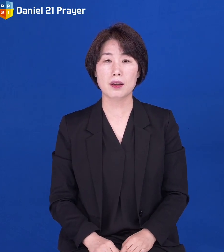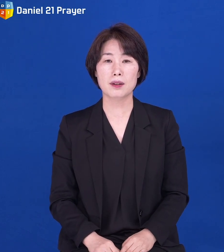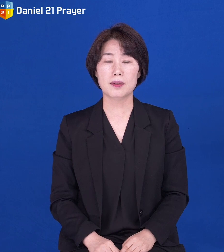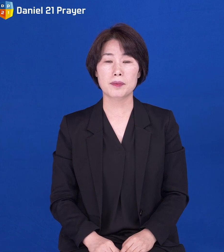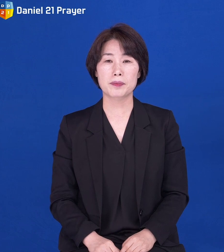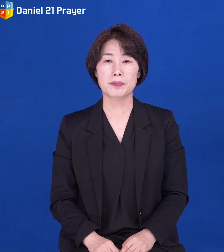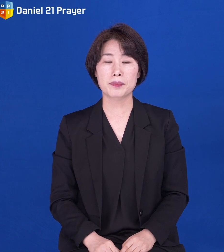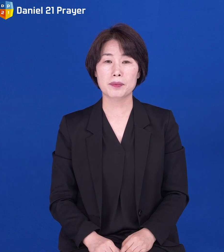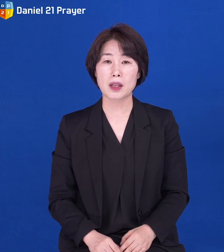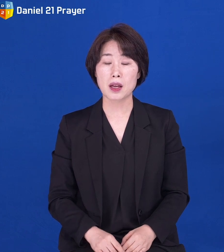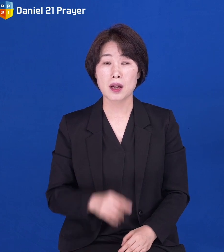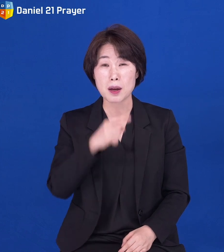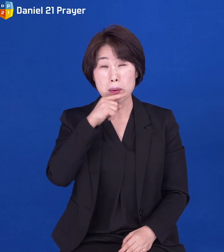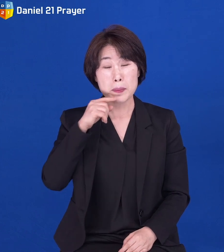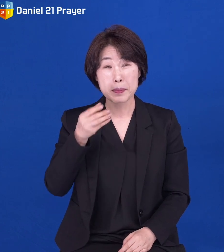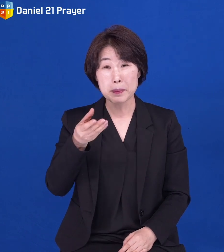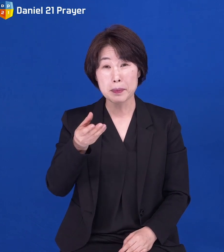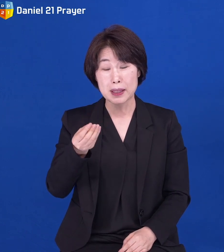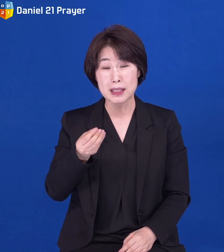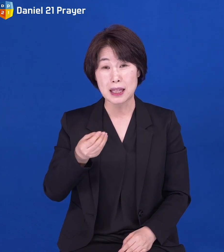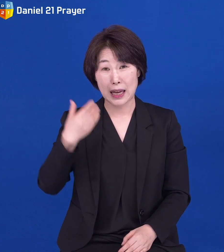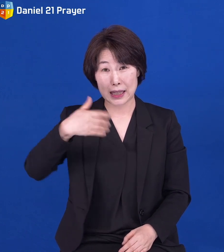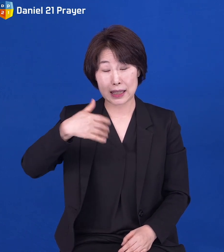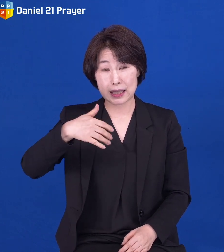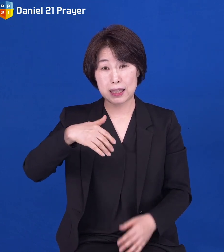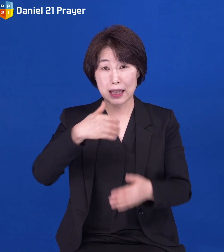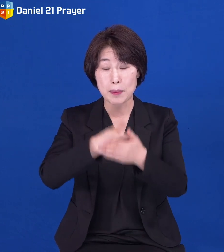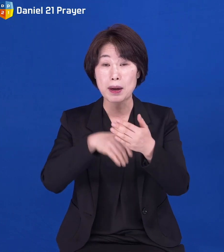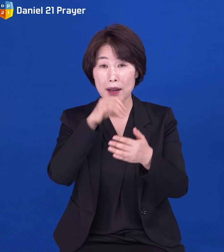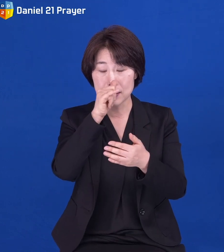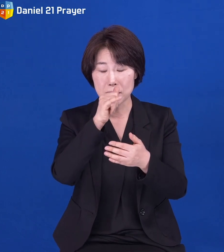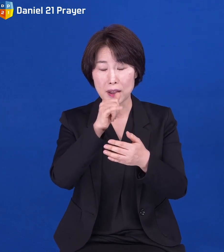그랬잖아요. 그랬는데 그 다음에 이제 저를 이렇게 예비해 두셨던 거죠.